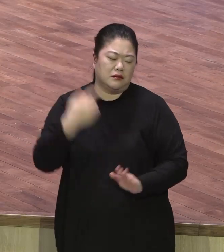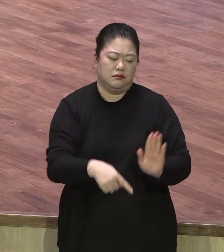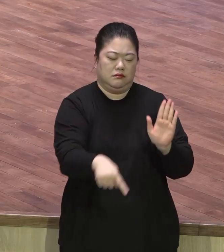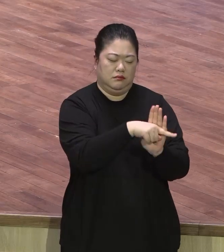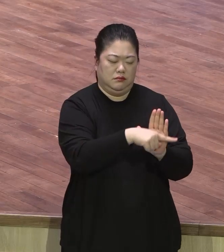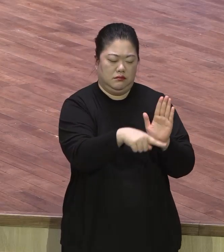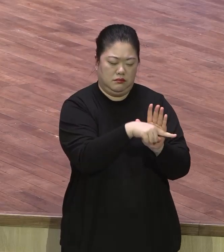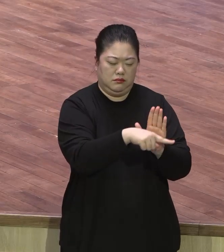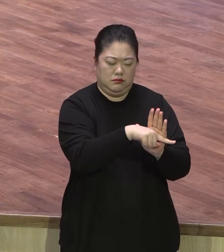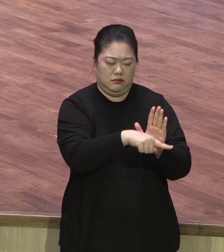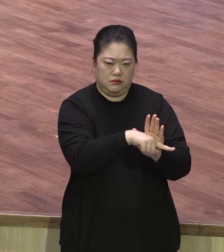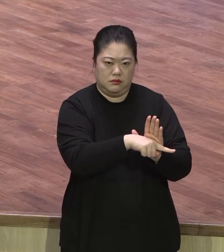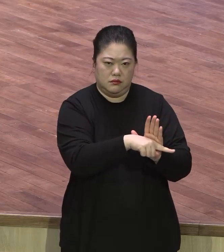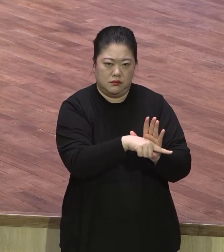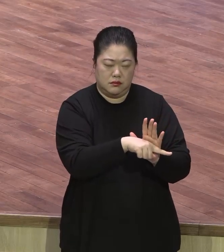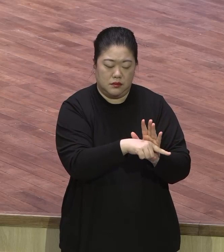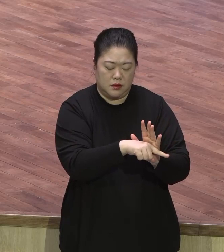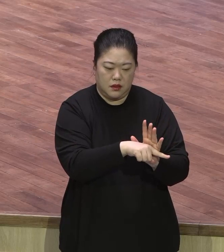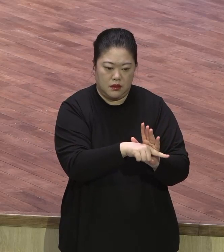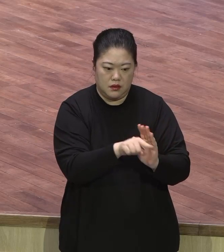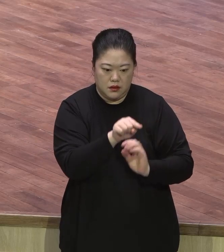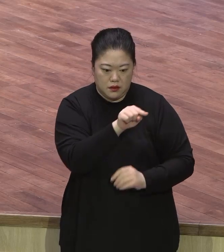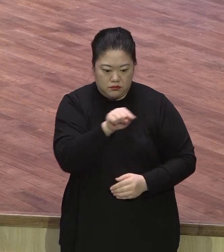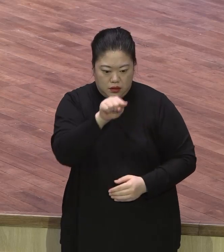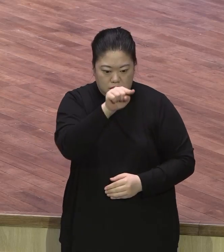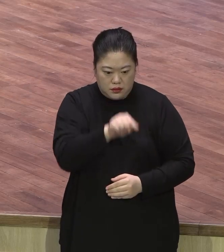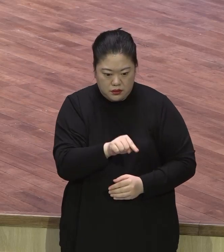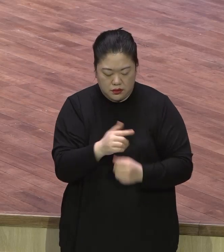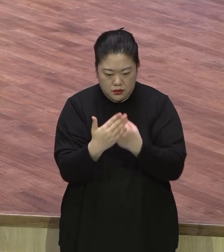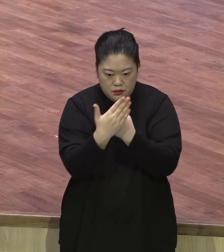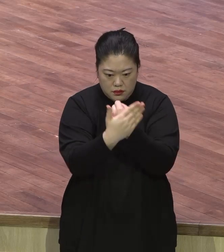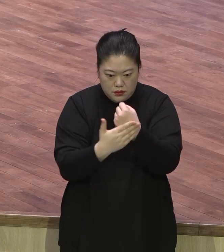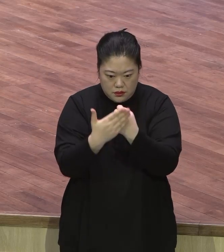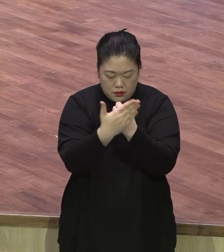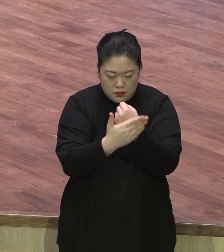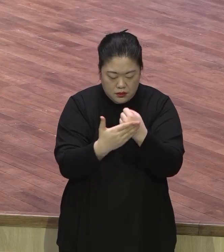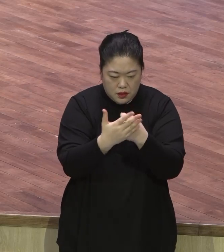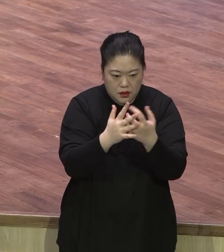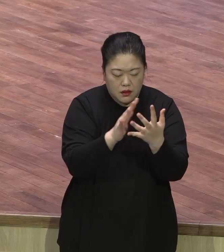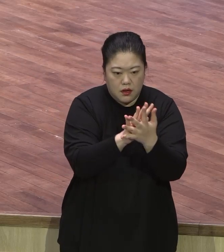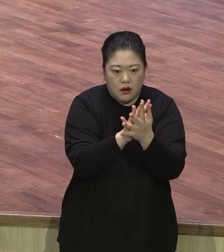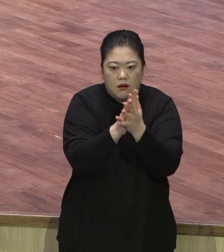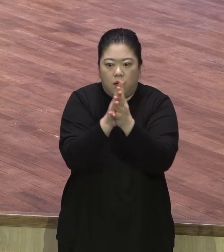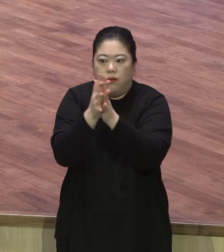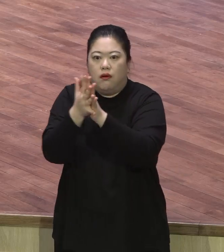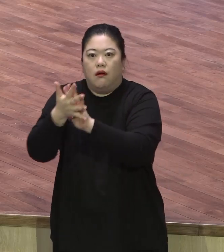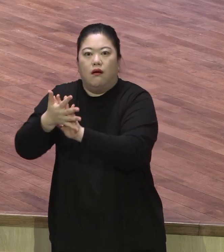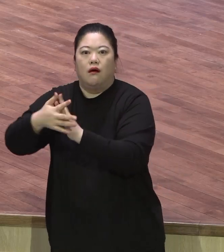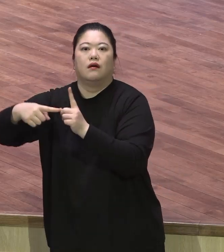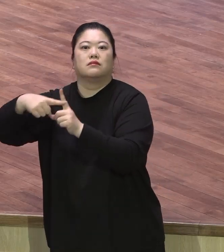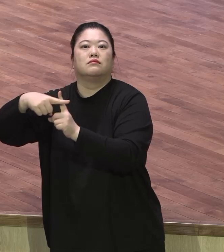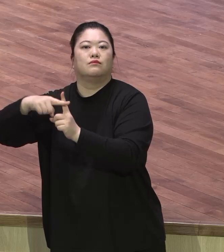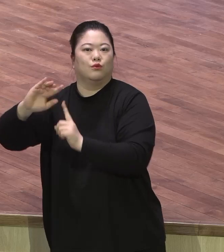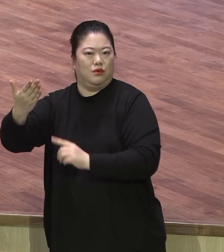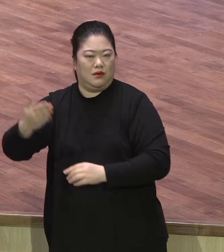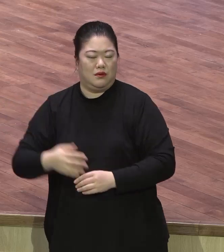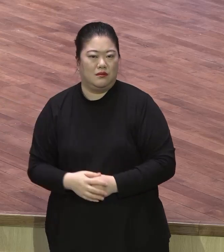적극적으로 사람이 막 변한다니까요 굉장히 이게 성령의 사람 성령 아시는 일이에요